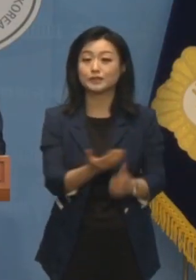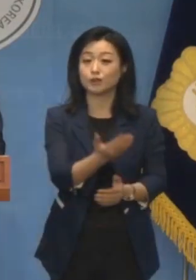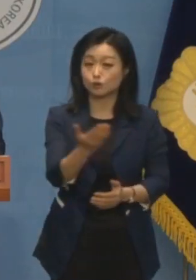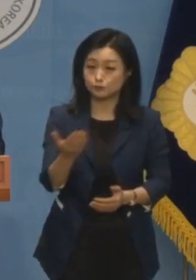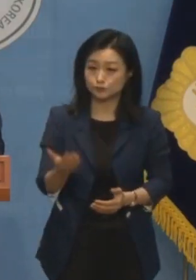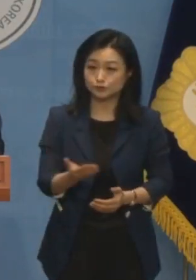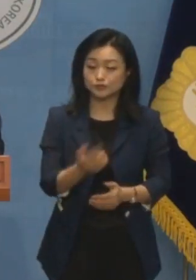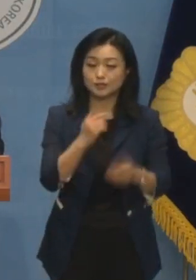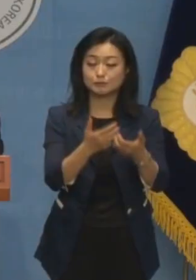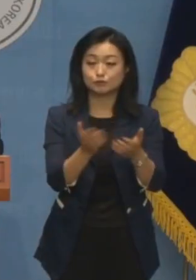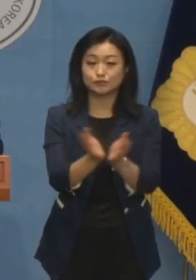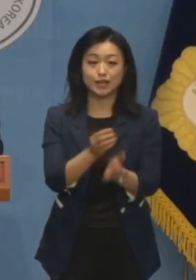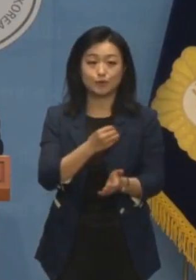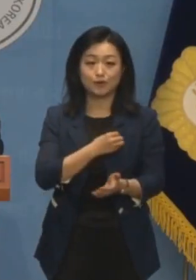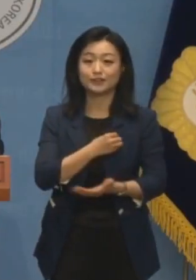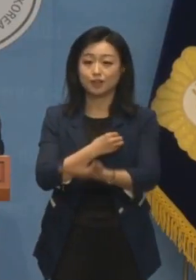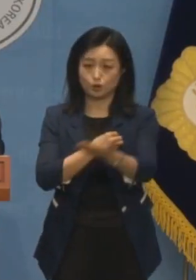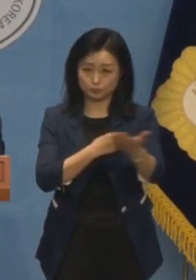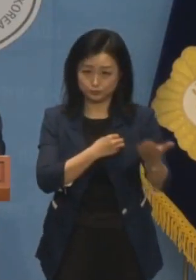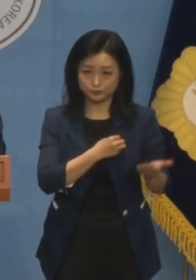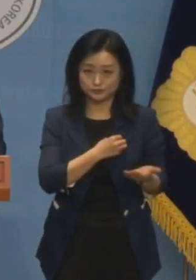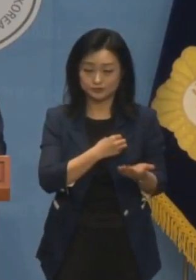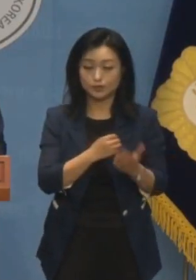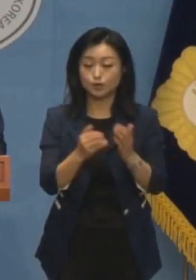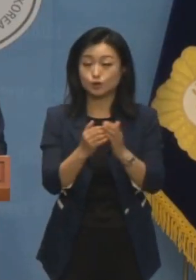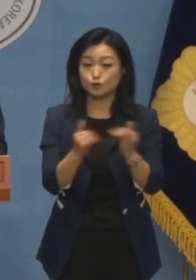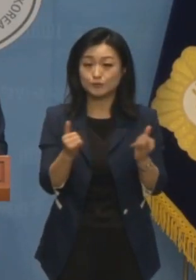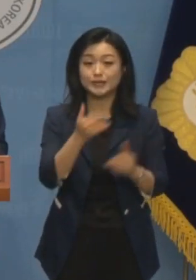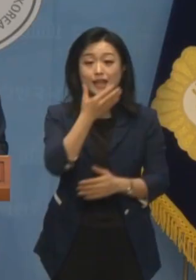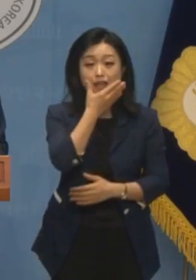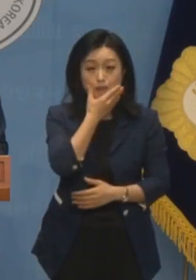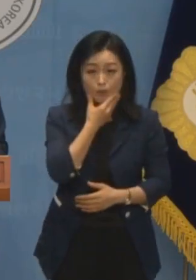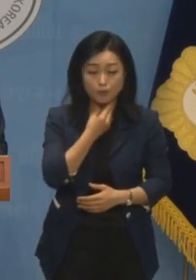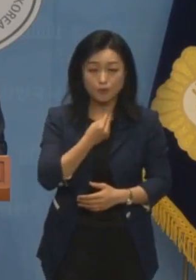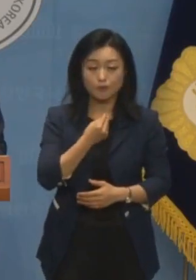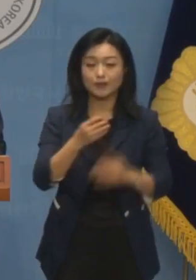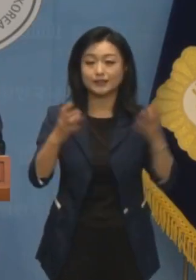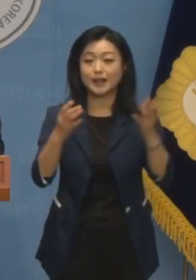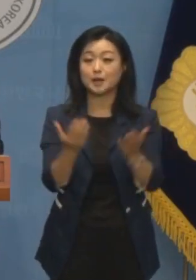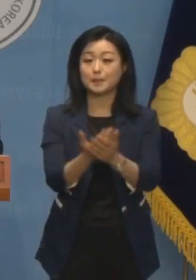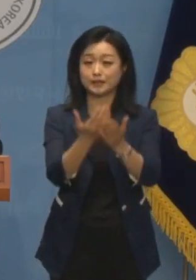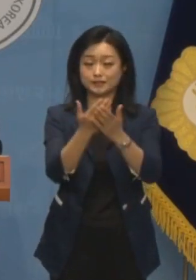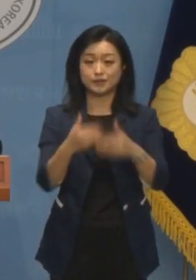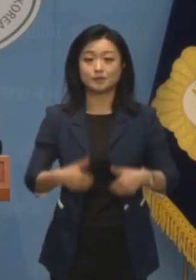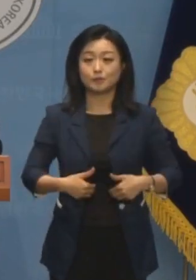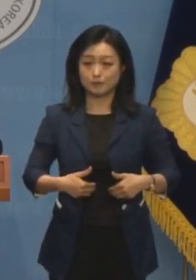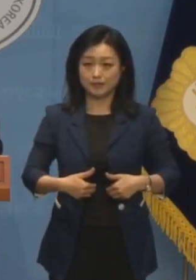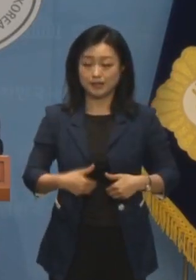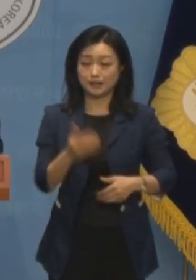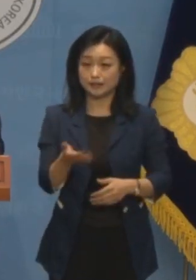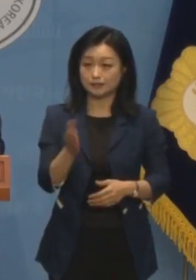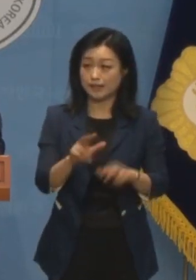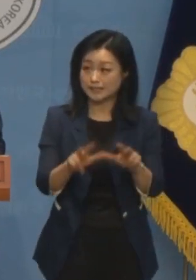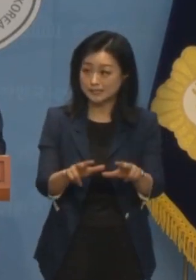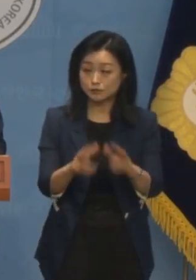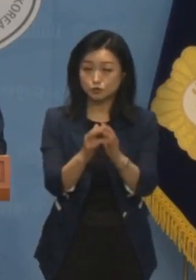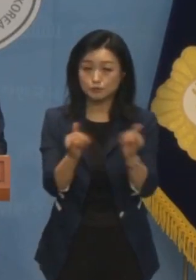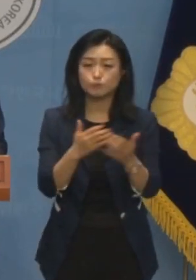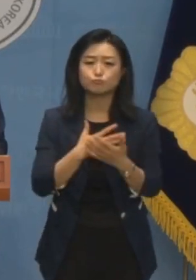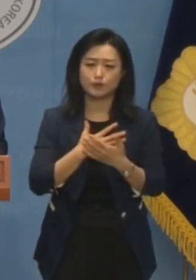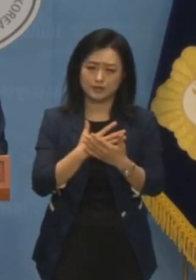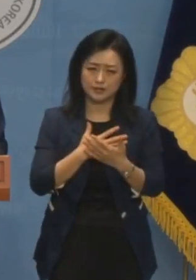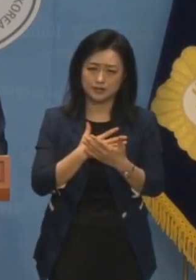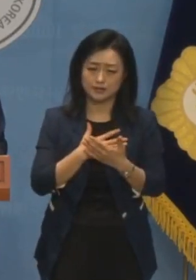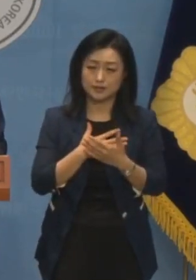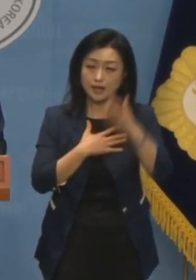여러분, 민주당 당원 동지 여러분, 국민은 행복하고 나라는 발전해야 합니다. 그러나 지금 국민은